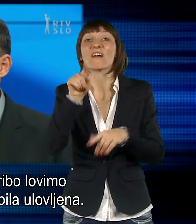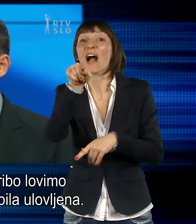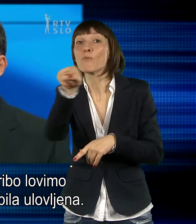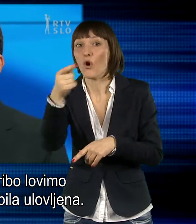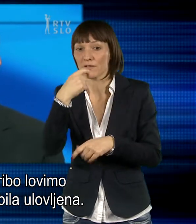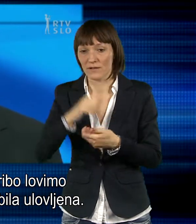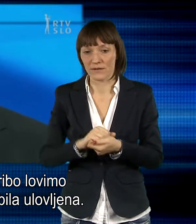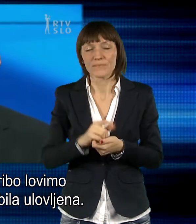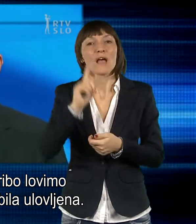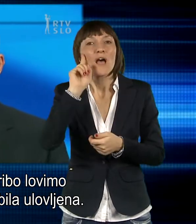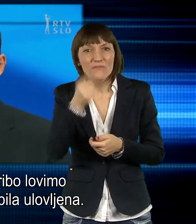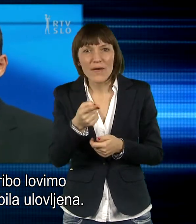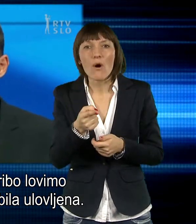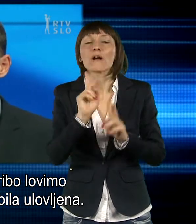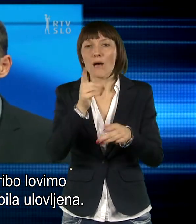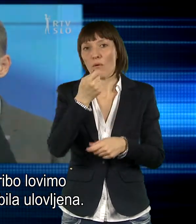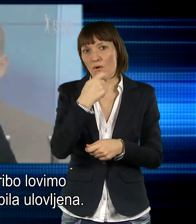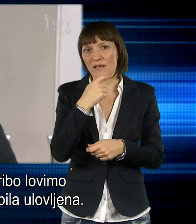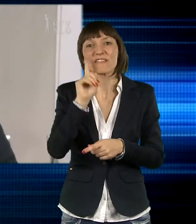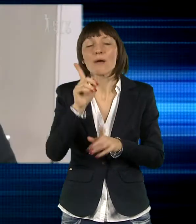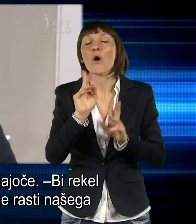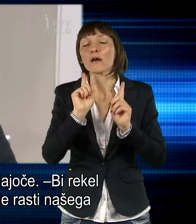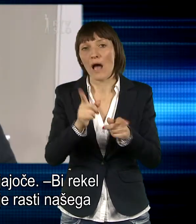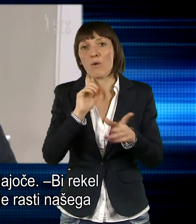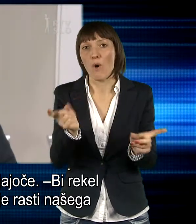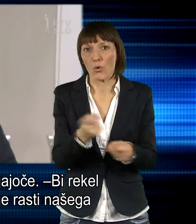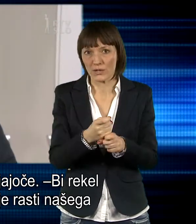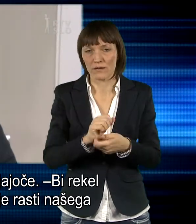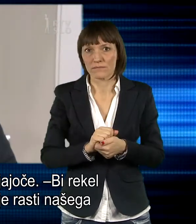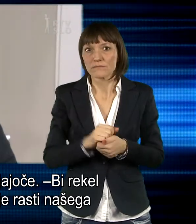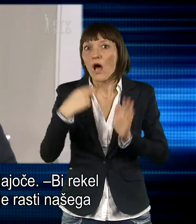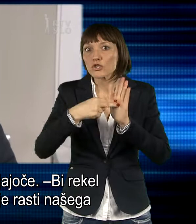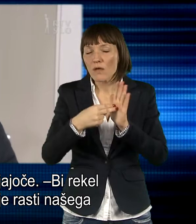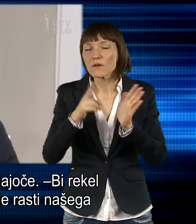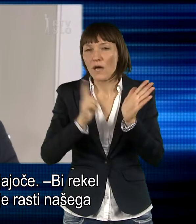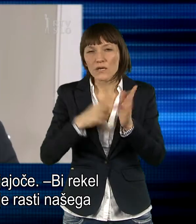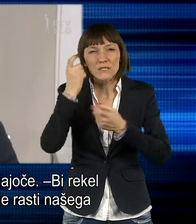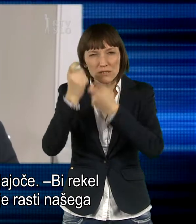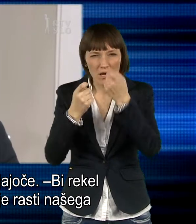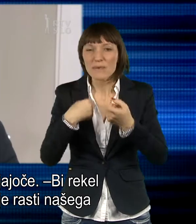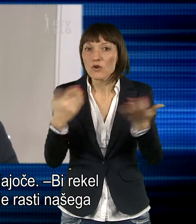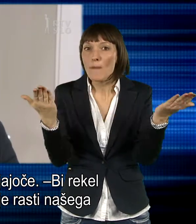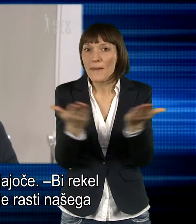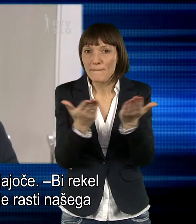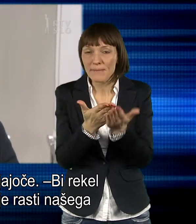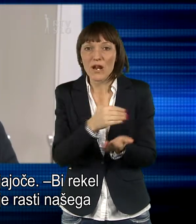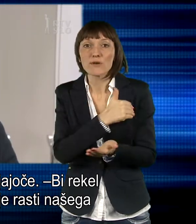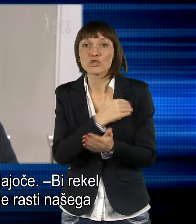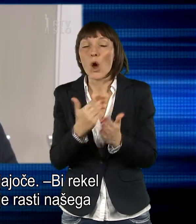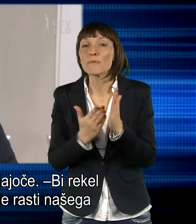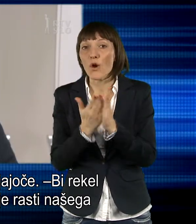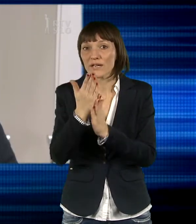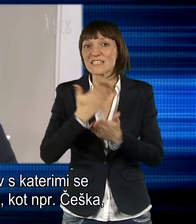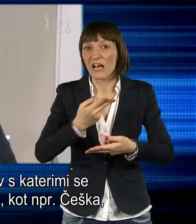Vemo, kjer ribo lovimo in vemo, kako jo bomo ujeli. Številke so zaskrbljujoče. In ko primerjamo stopnje